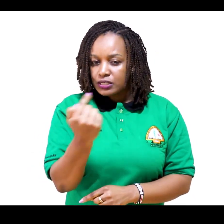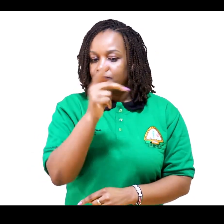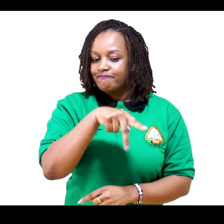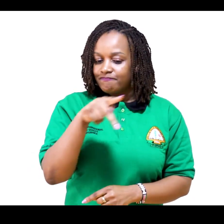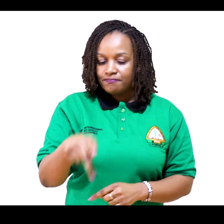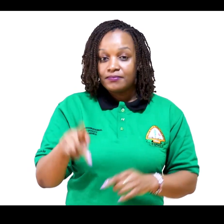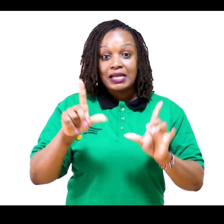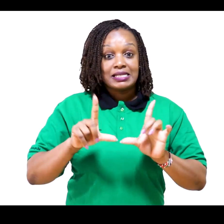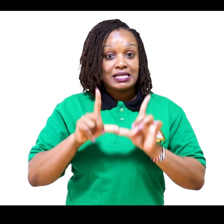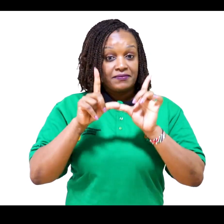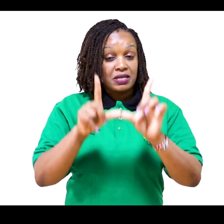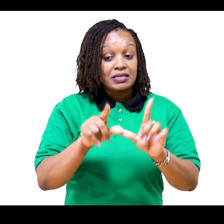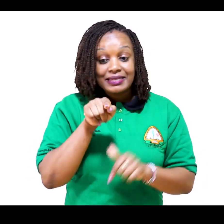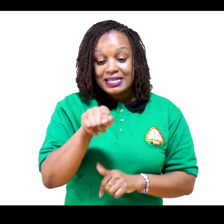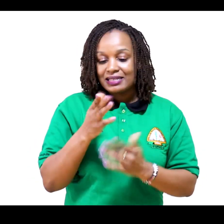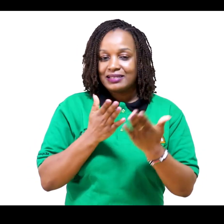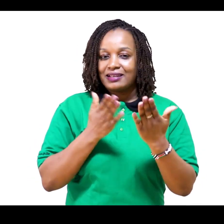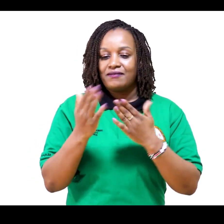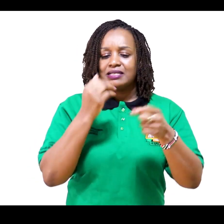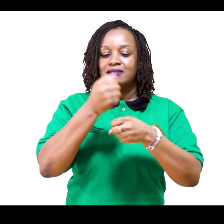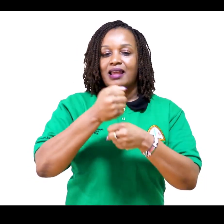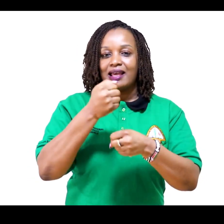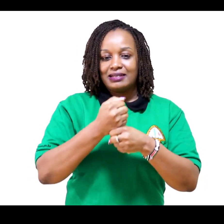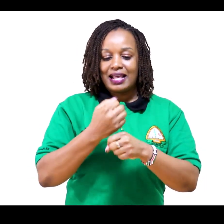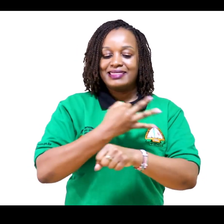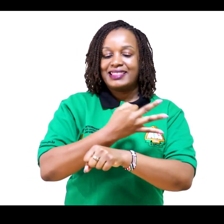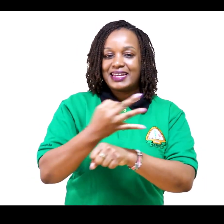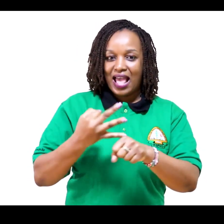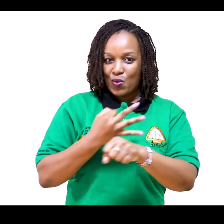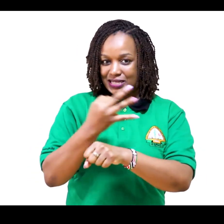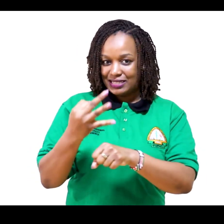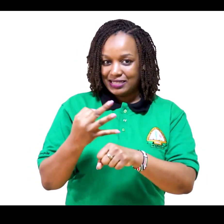cha phytosanitary. Huduma hii inafanywa ndani ya wiki 2.